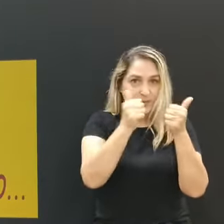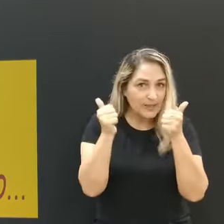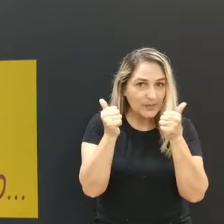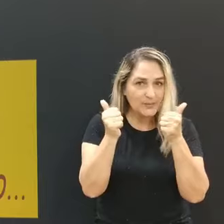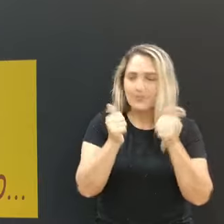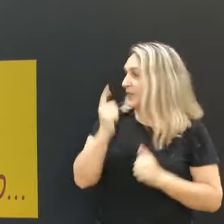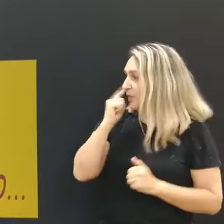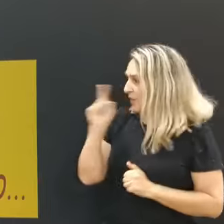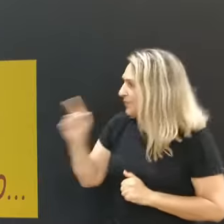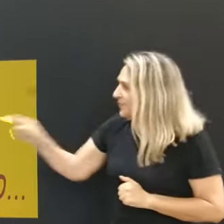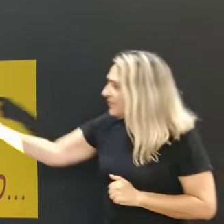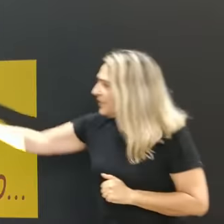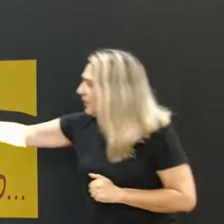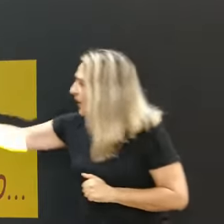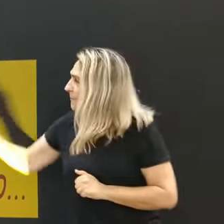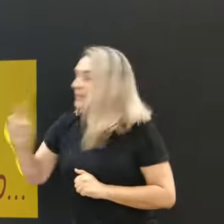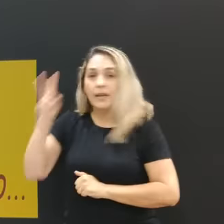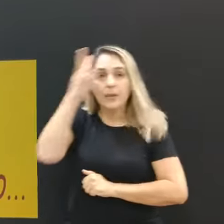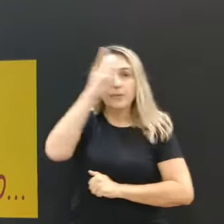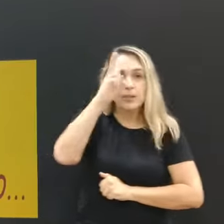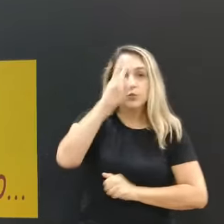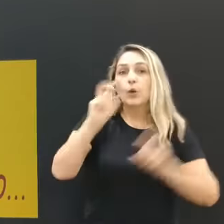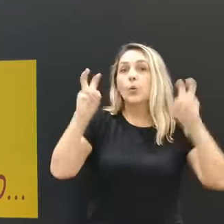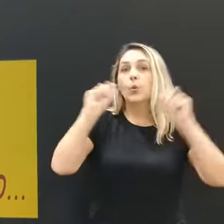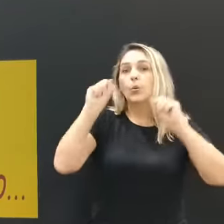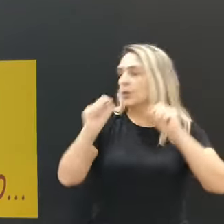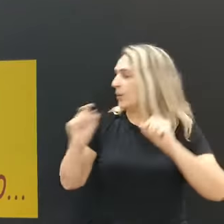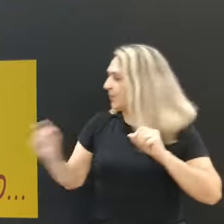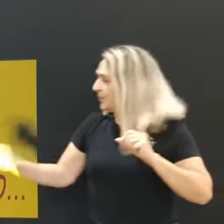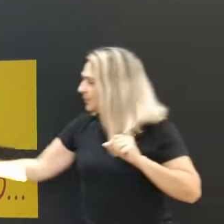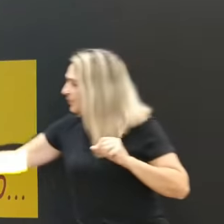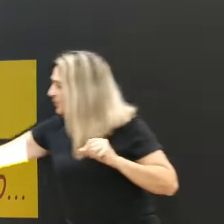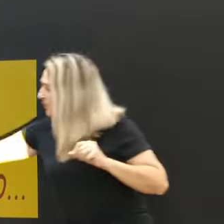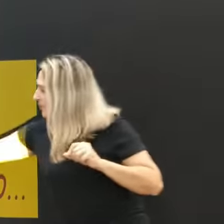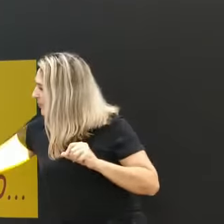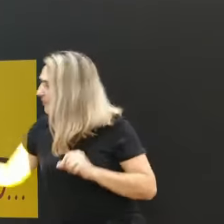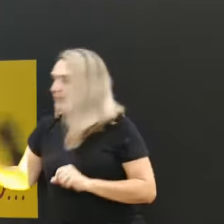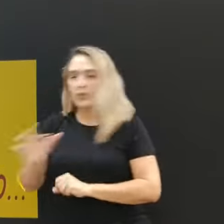atenção na palavra para aprendermos, para retermos conhecimento.